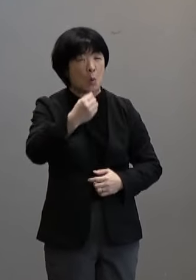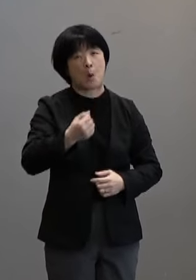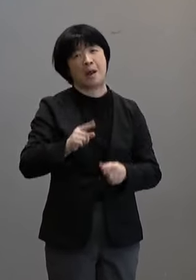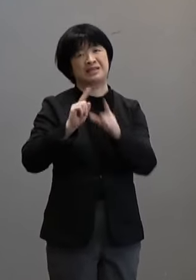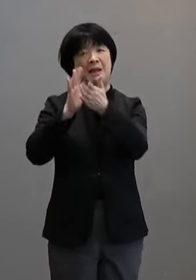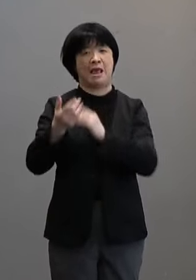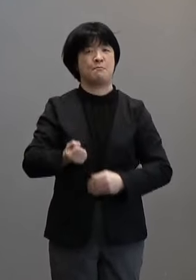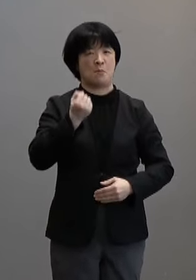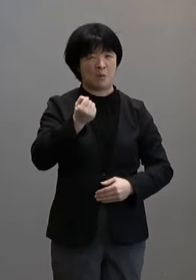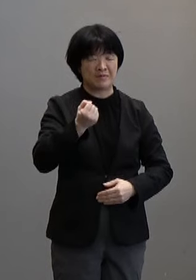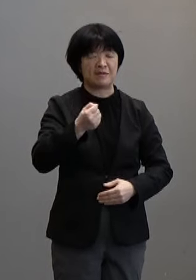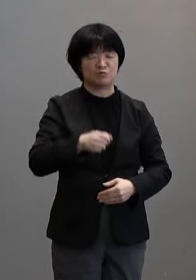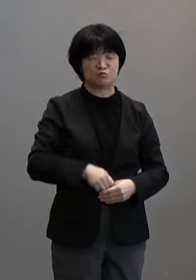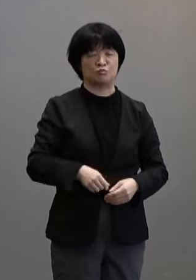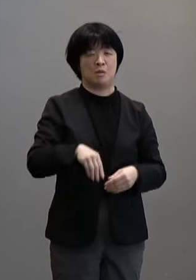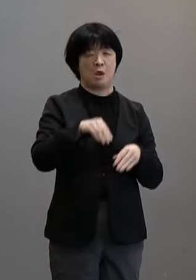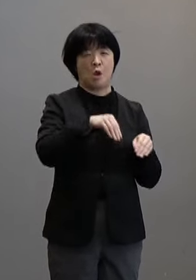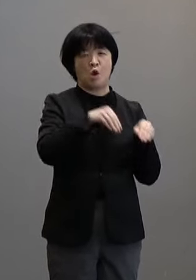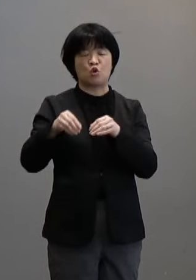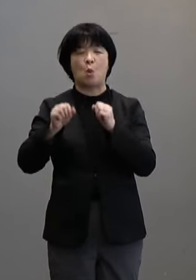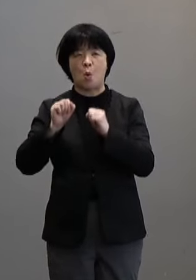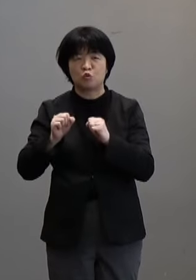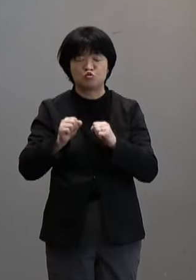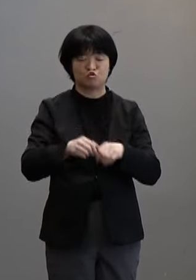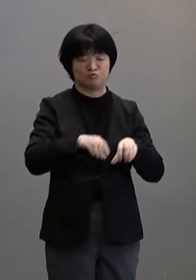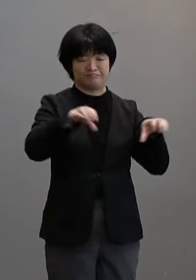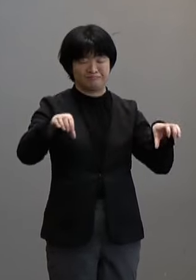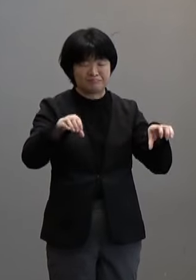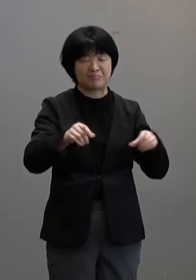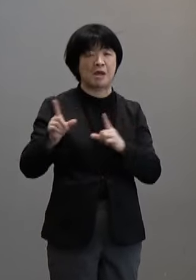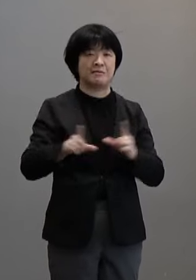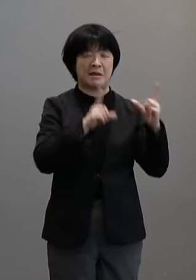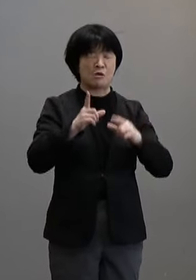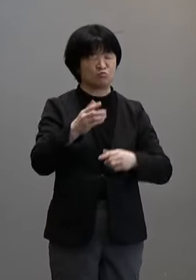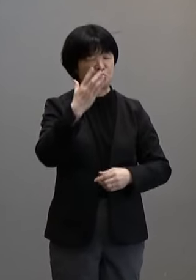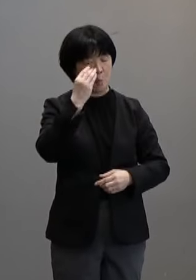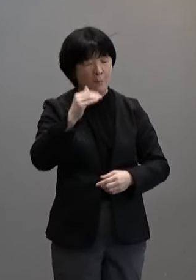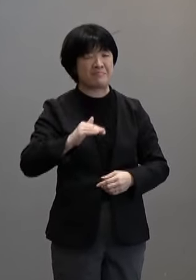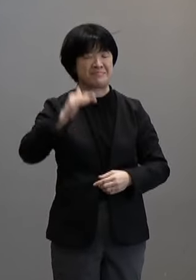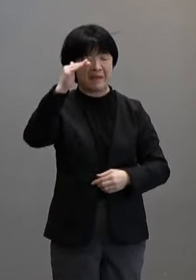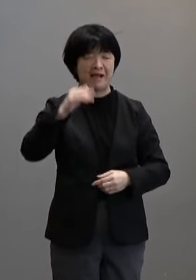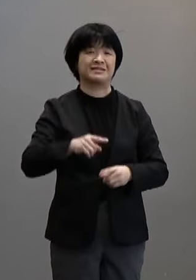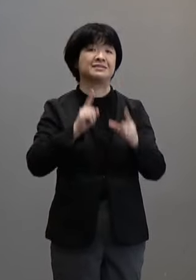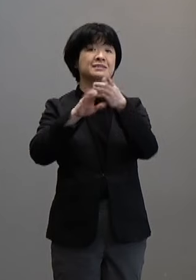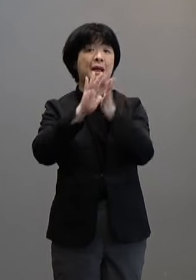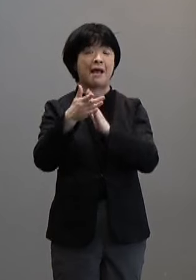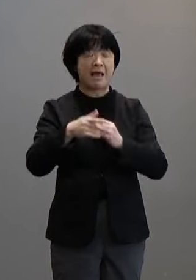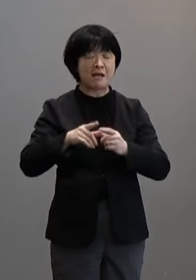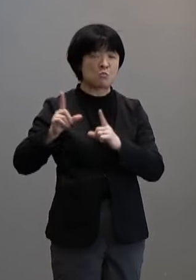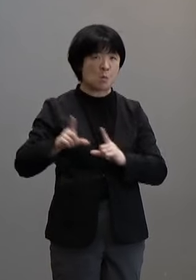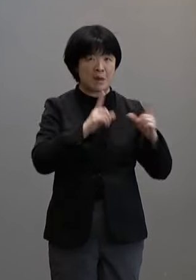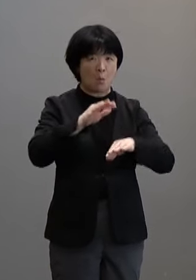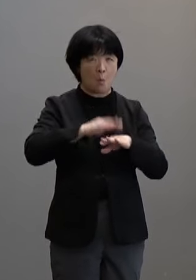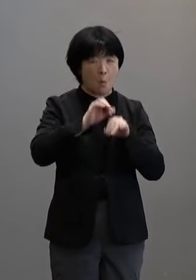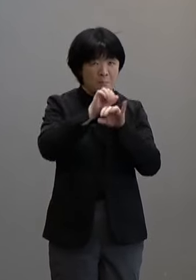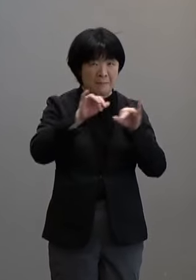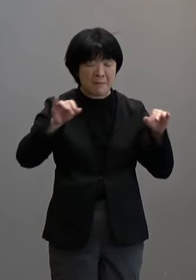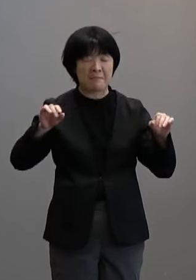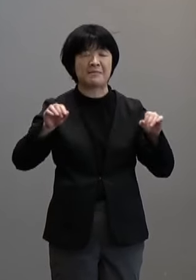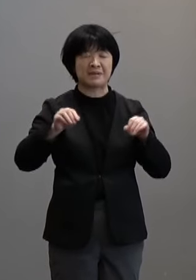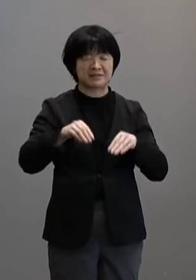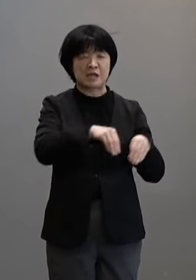や日時居住への関心が高まっています。千葉県ならではのライフスタイルの魅力を発信し、移住や日時居住を促